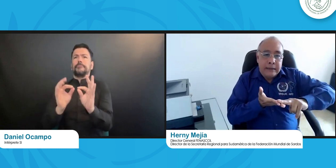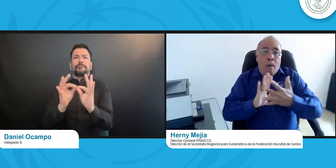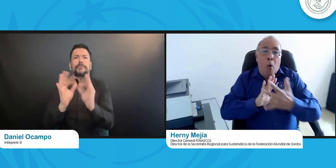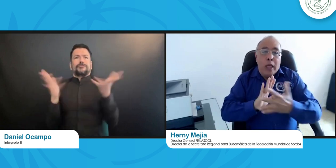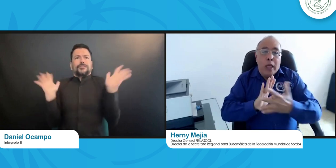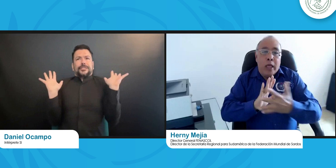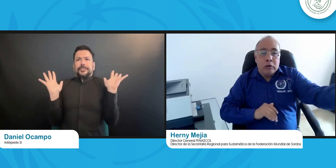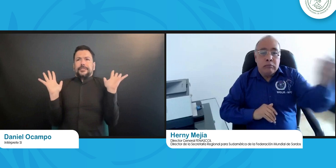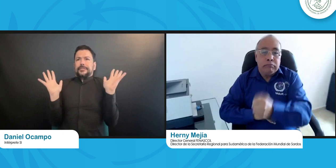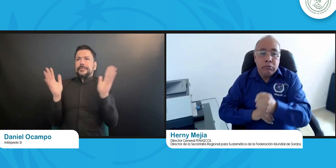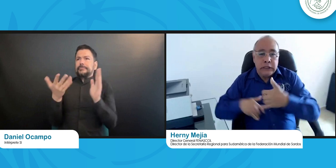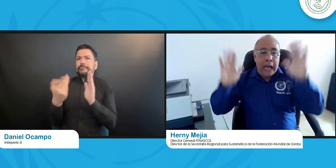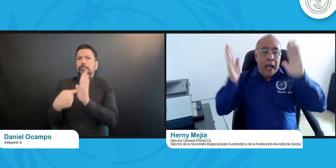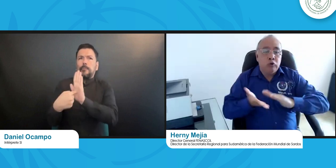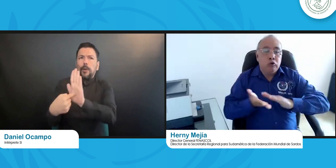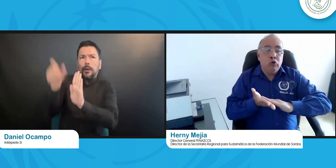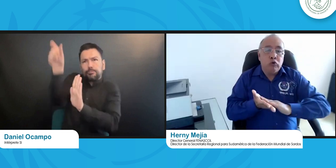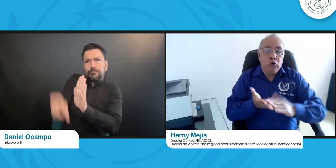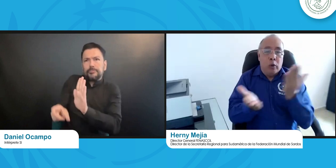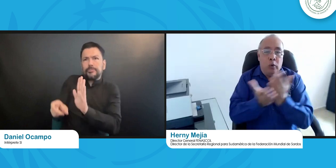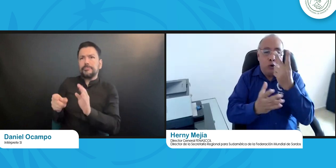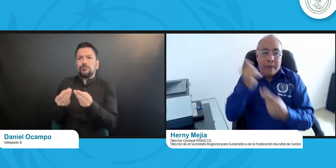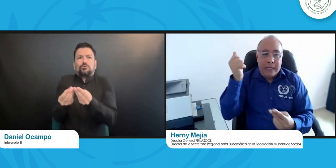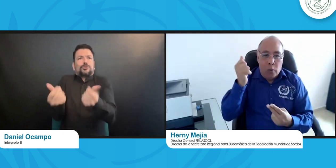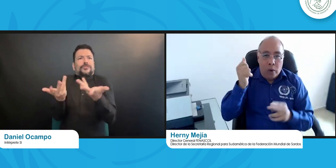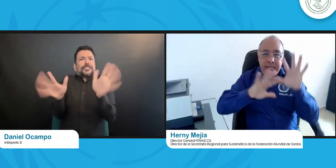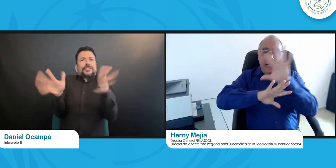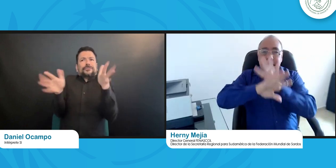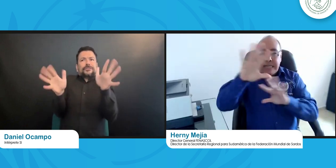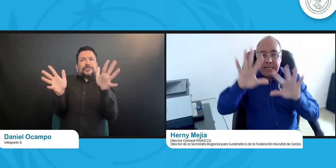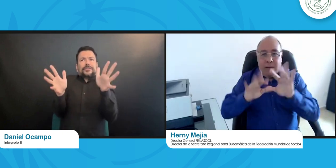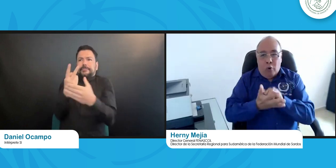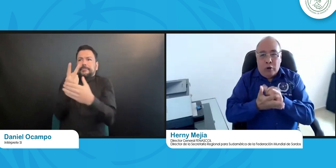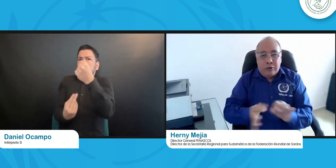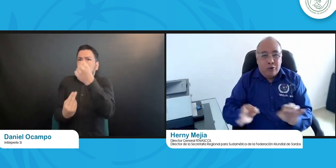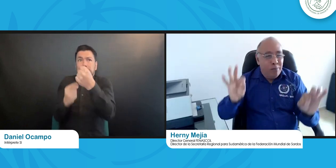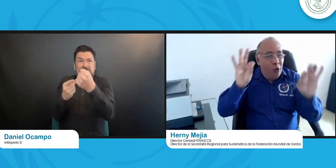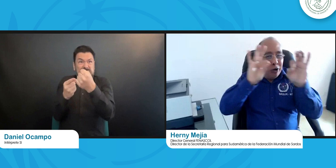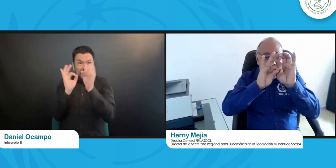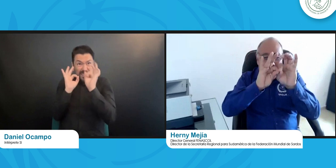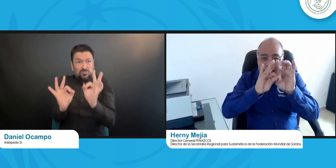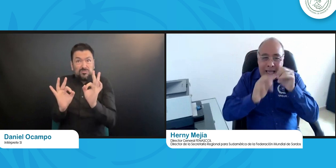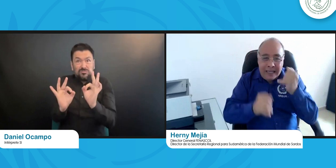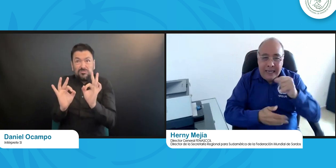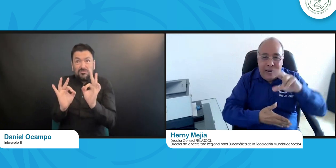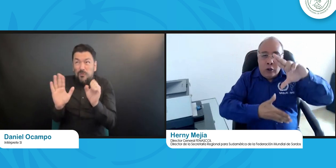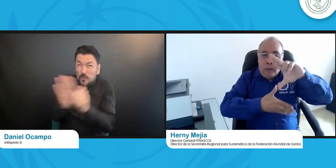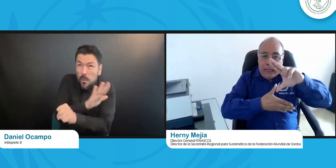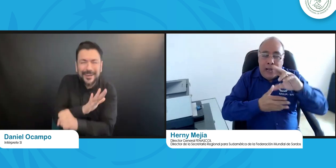con la contratación de intérpretes o modelos lingüísticos ya está solucionada la educación bilingüe. Y este